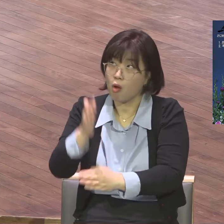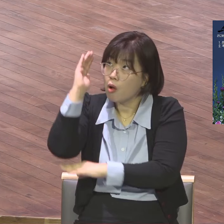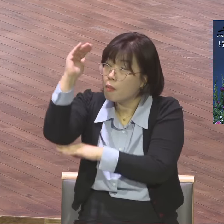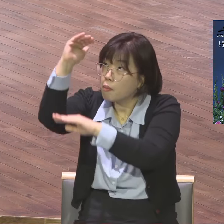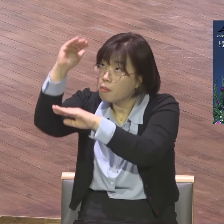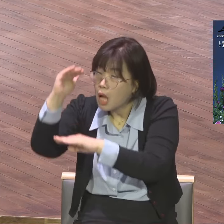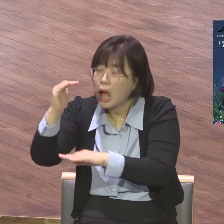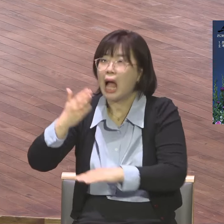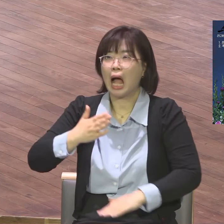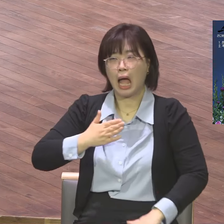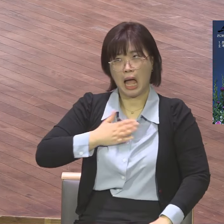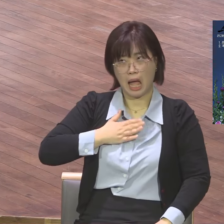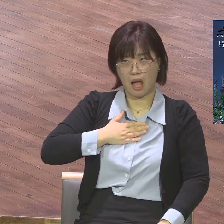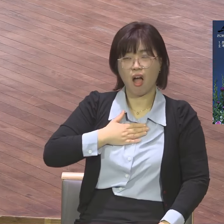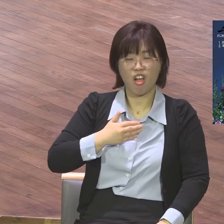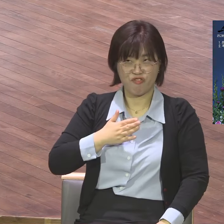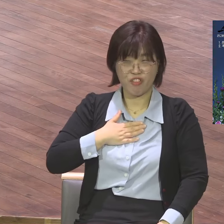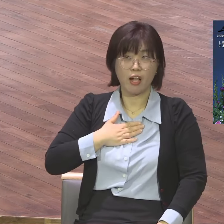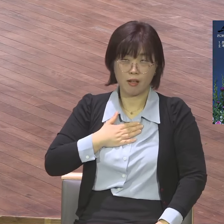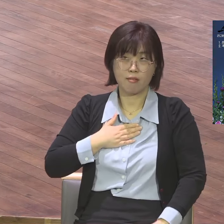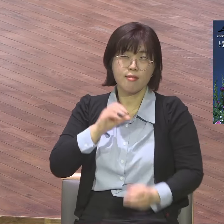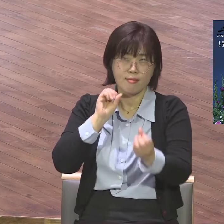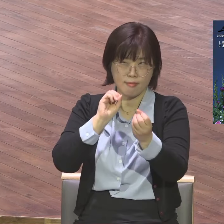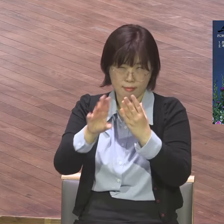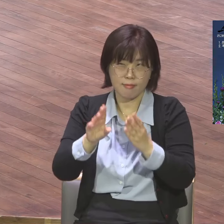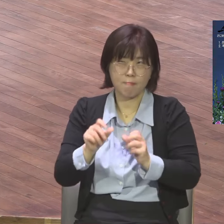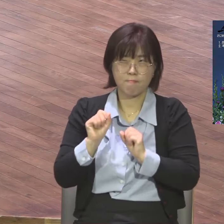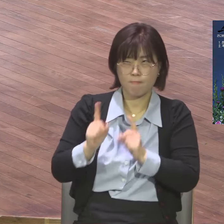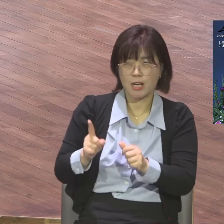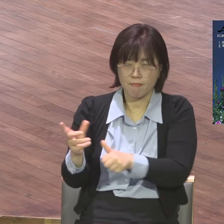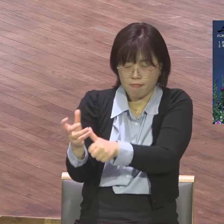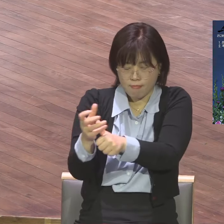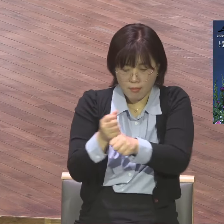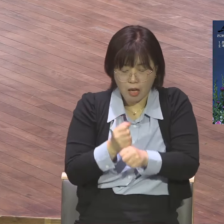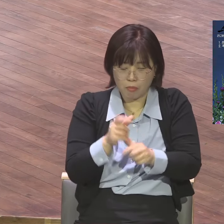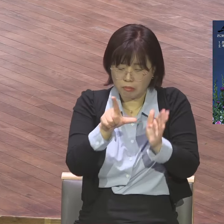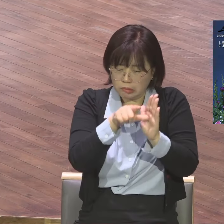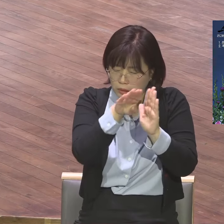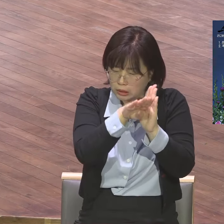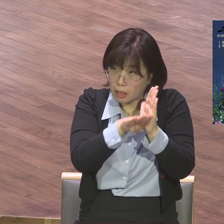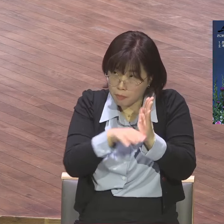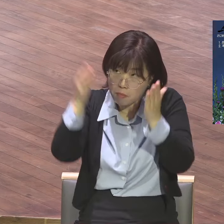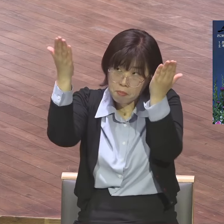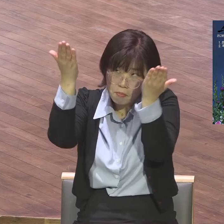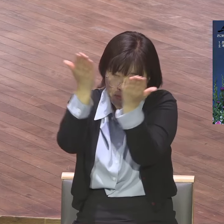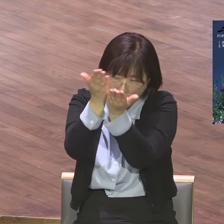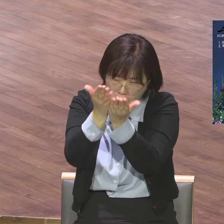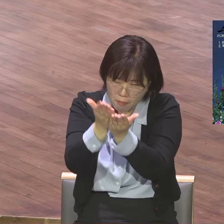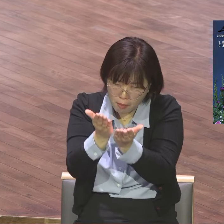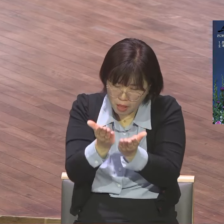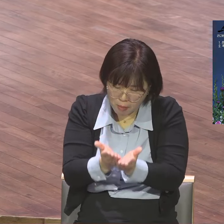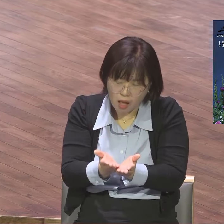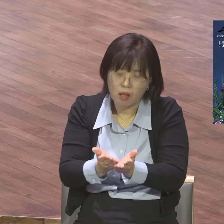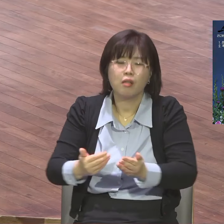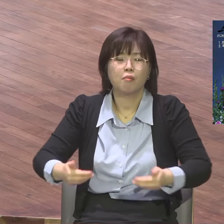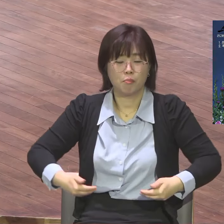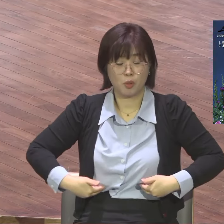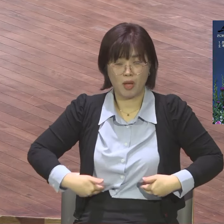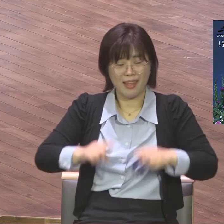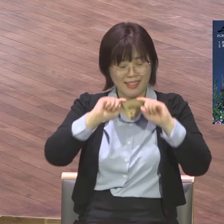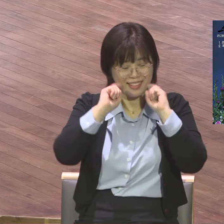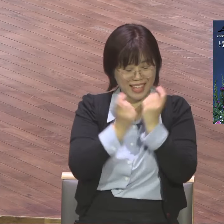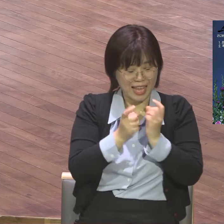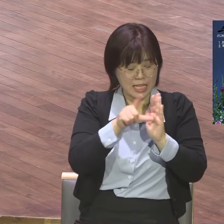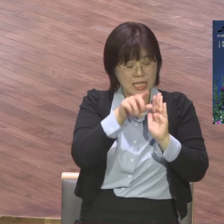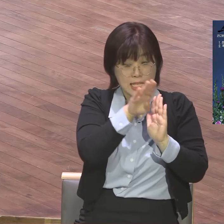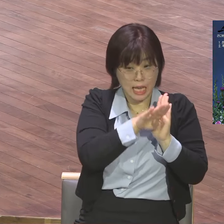받을 거예요? 어디서 하나님 뜻을 발견할 거예요? 어떻게 성인도 받을 거예요? 하나님이 세우신 몸된 교회에서 하나님 나를